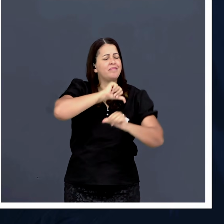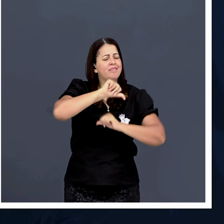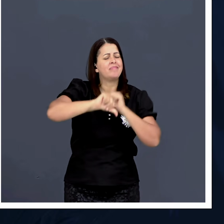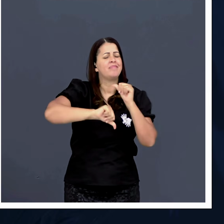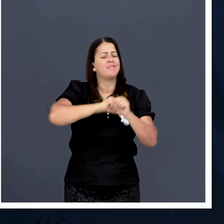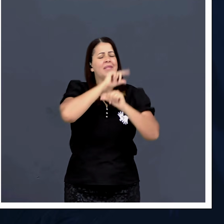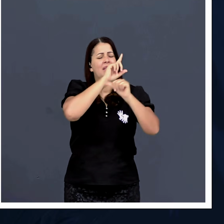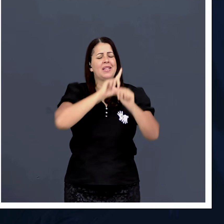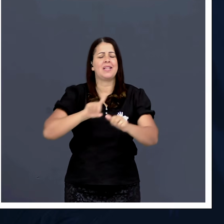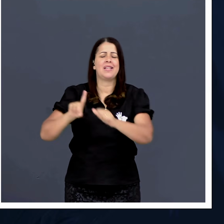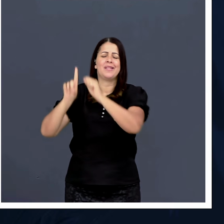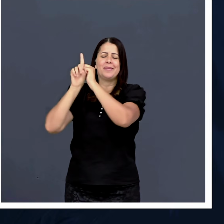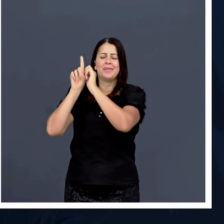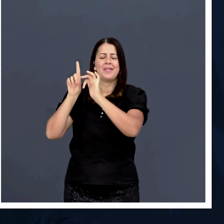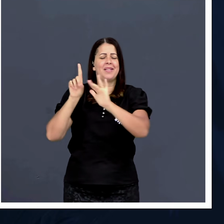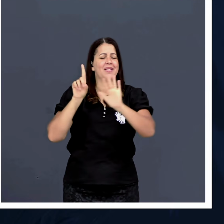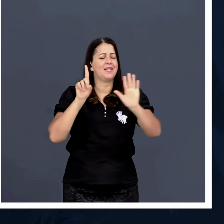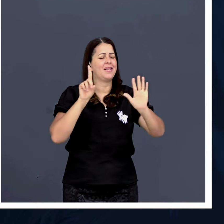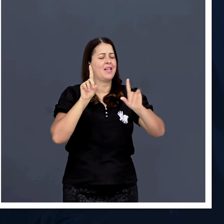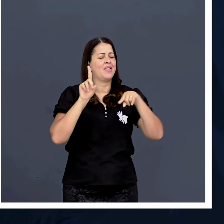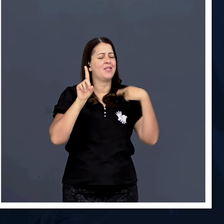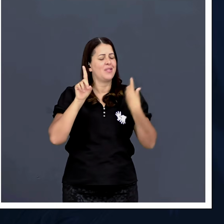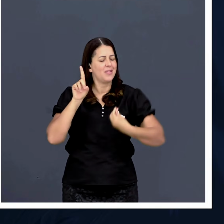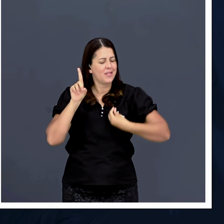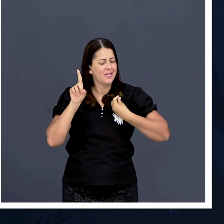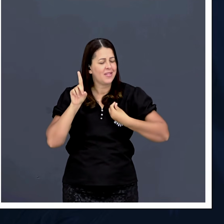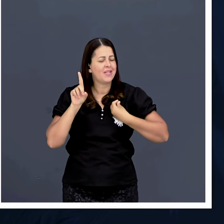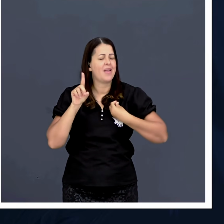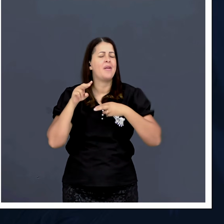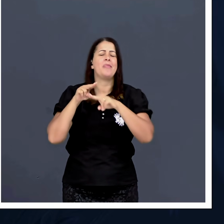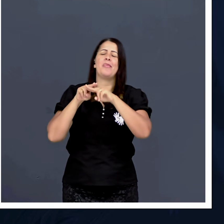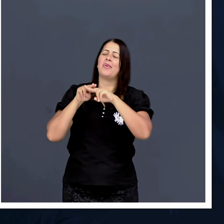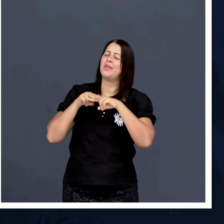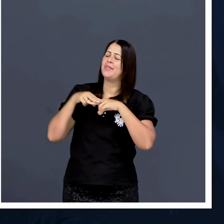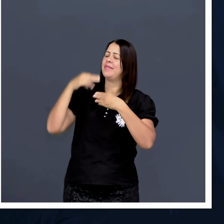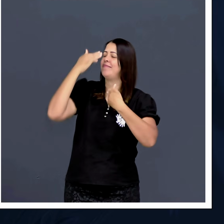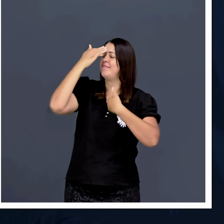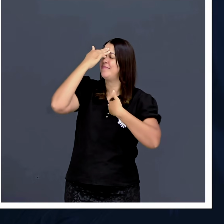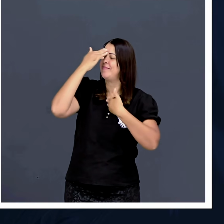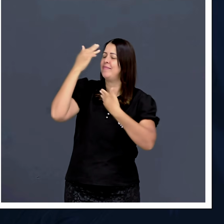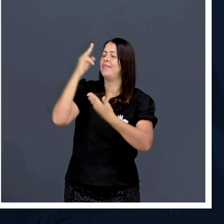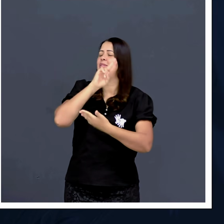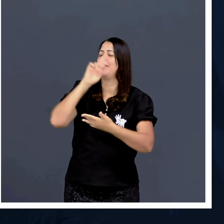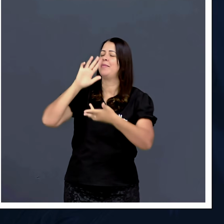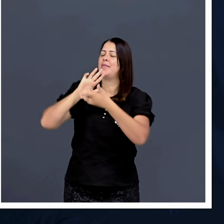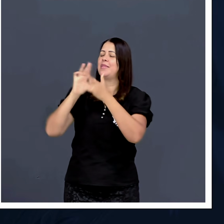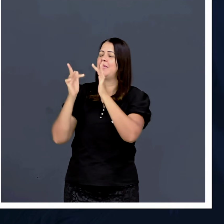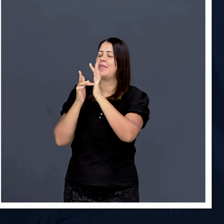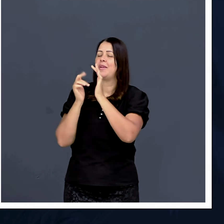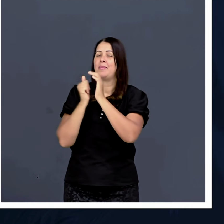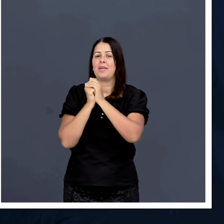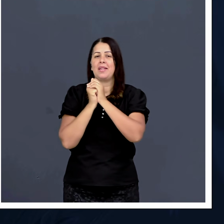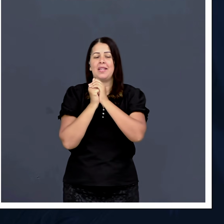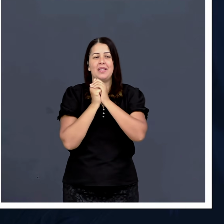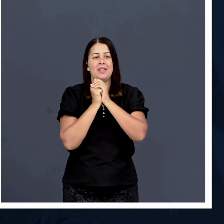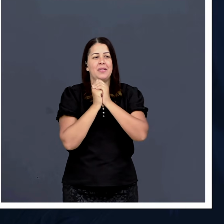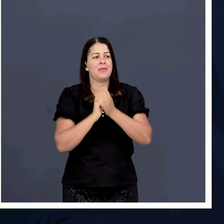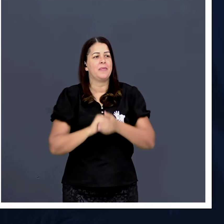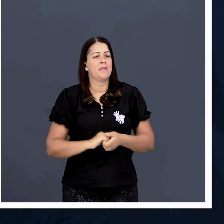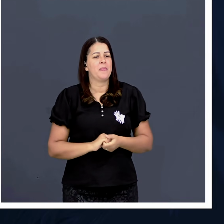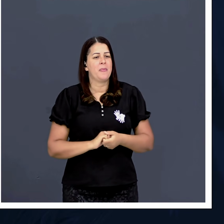que abençoam as nossas vidas. Por isso, nós te agradecemos em nome de Jesus. Amém e